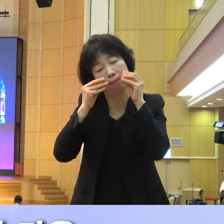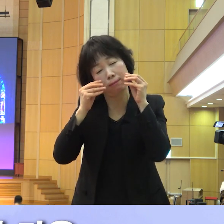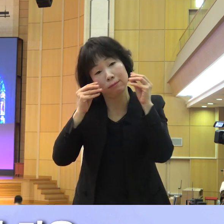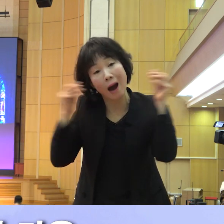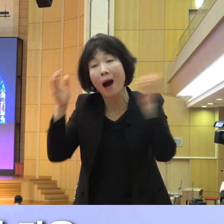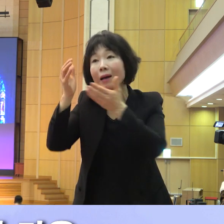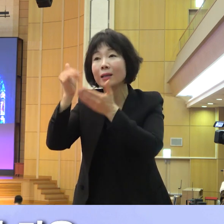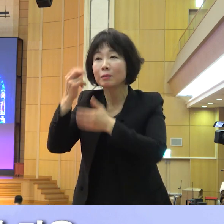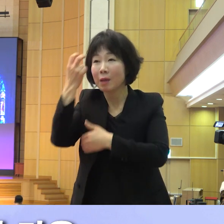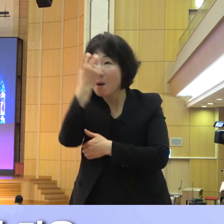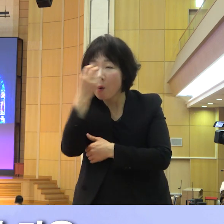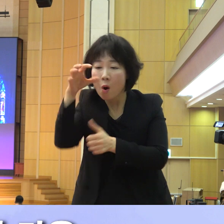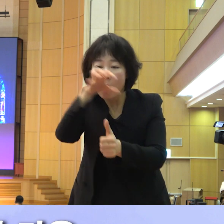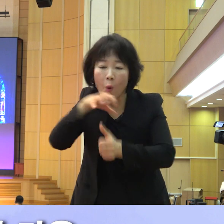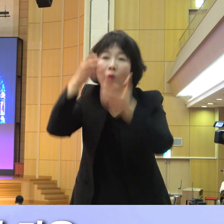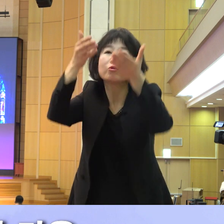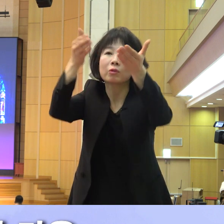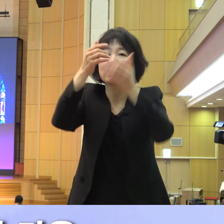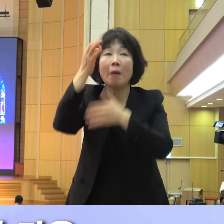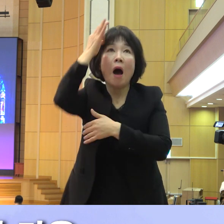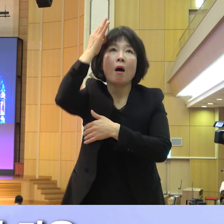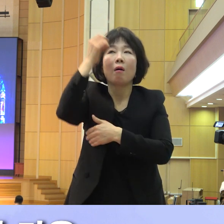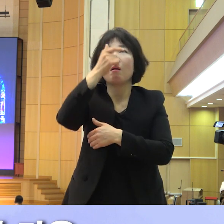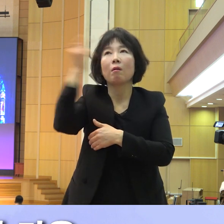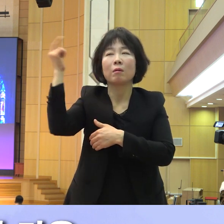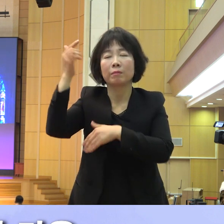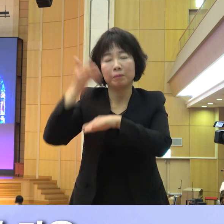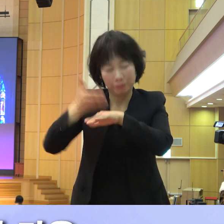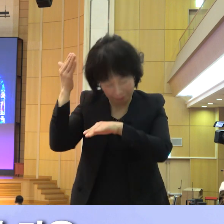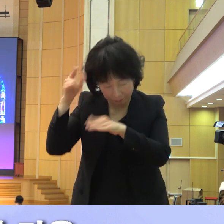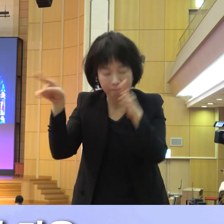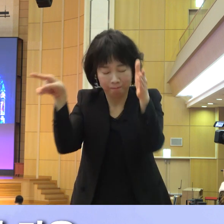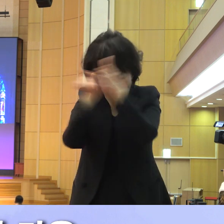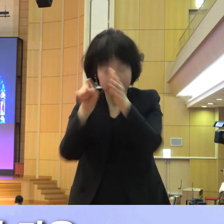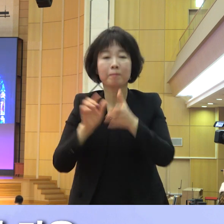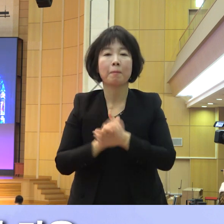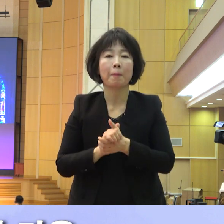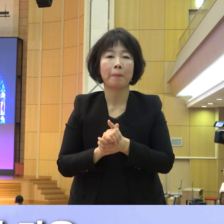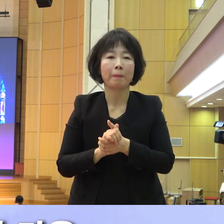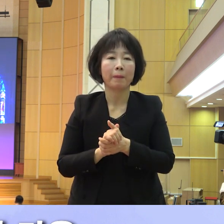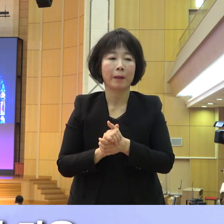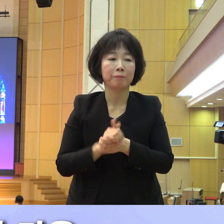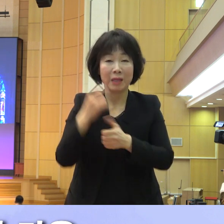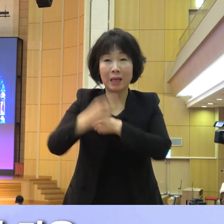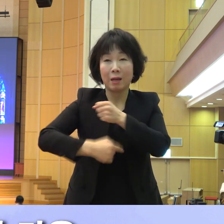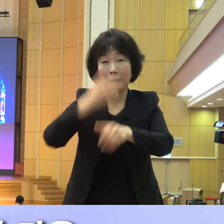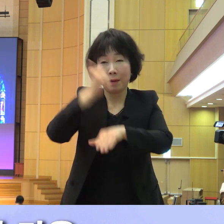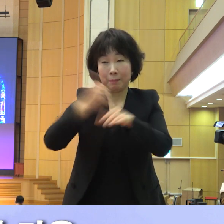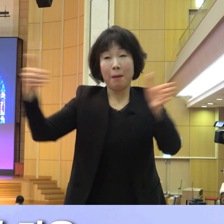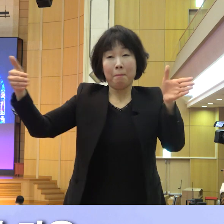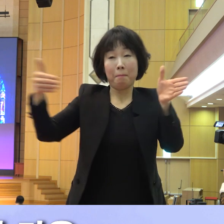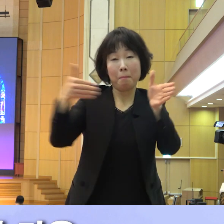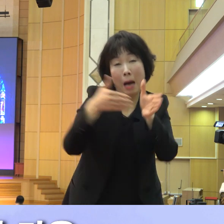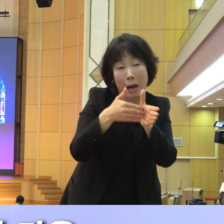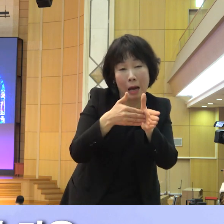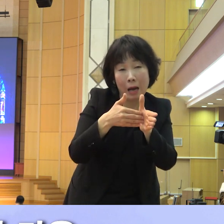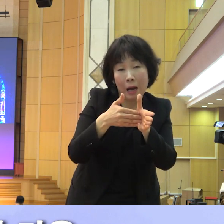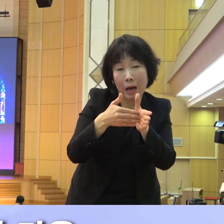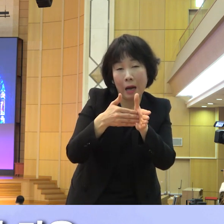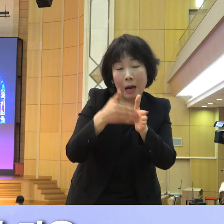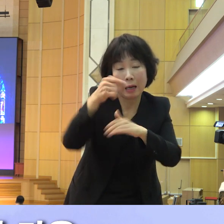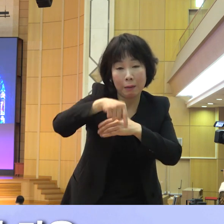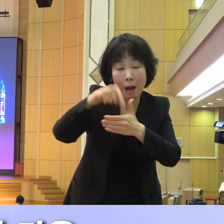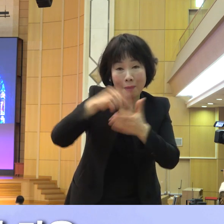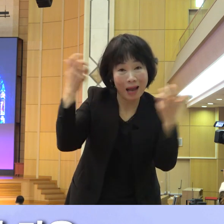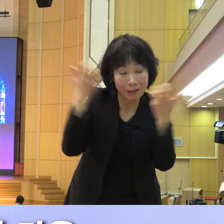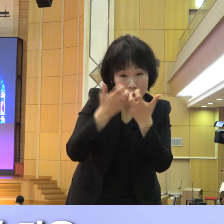하나님이 눈동자같이 지켜주심을 믿습니다. 한 해를 잘 마무리하면서 감사하는